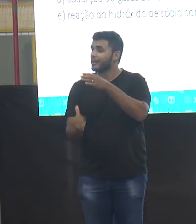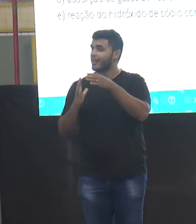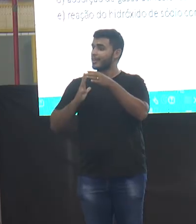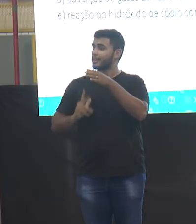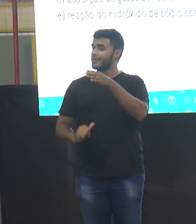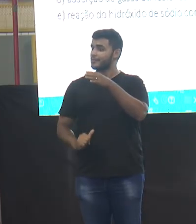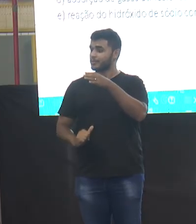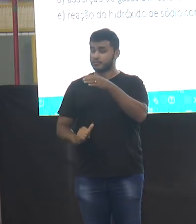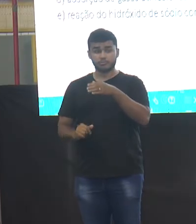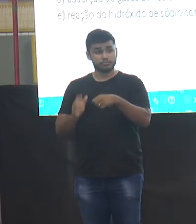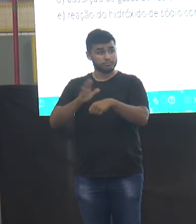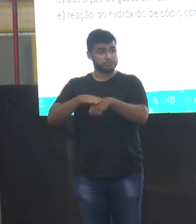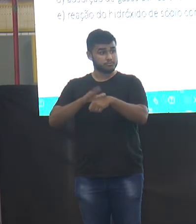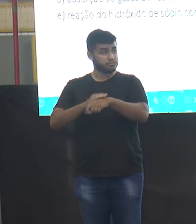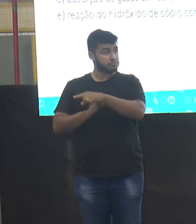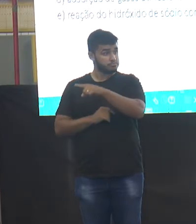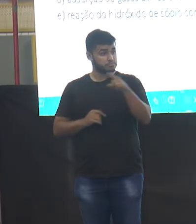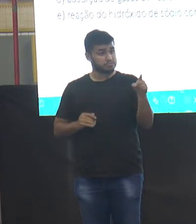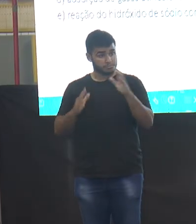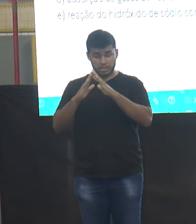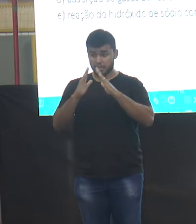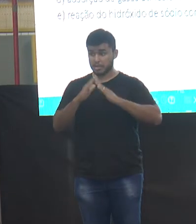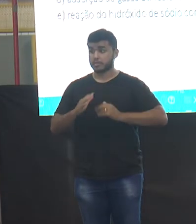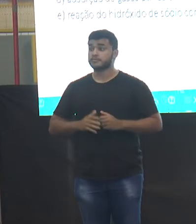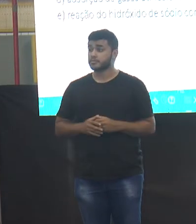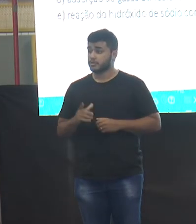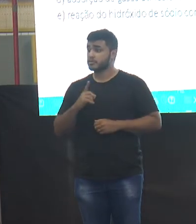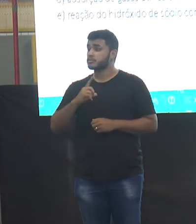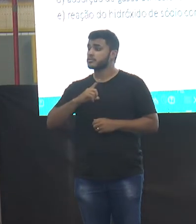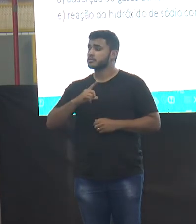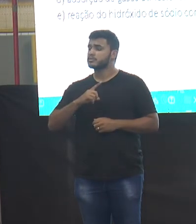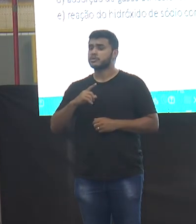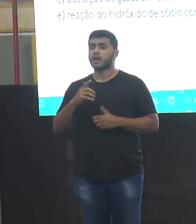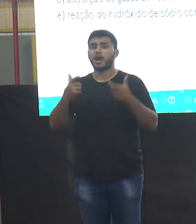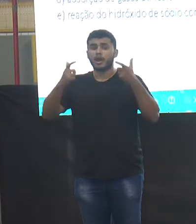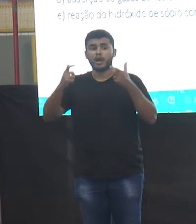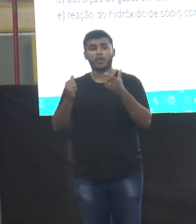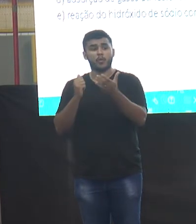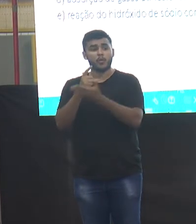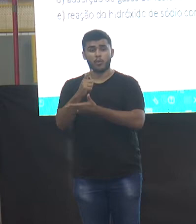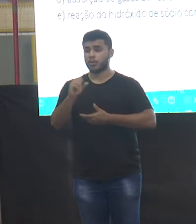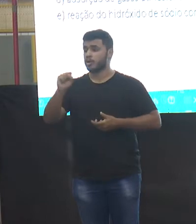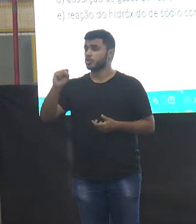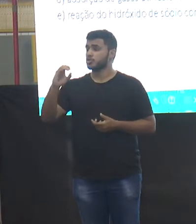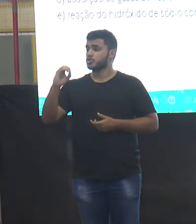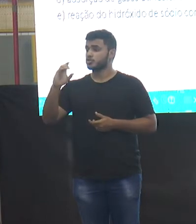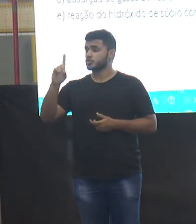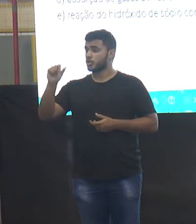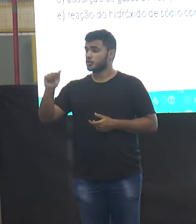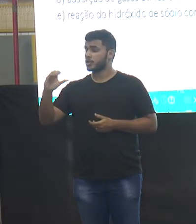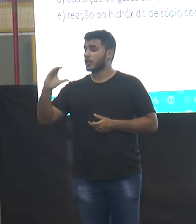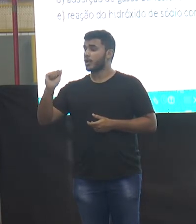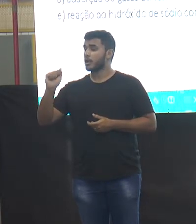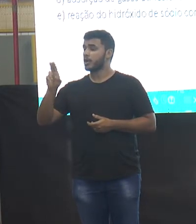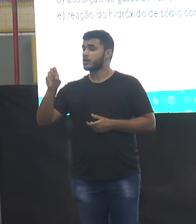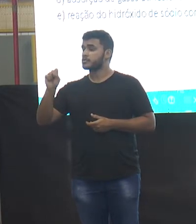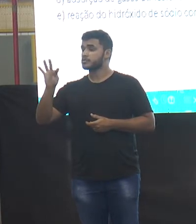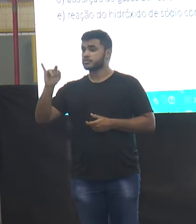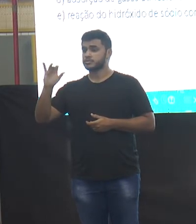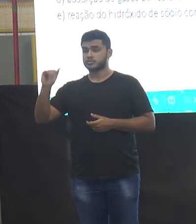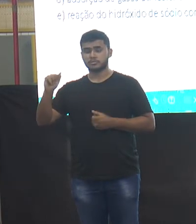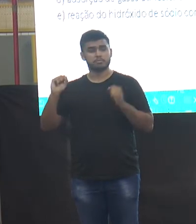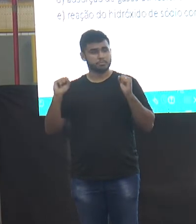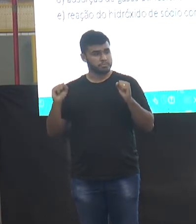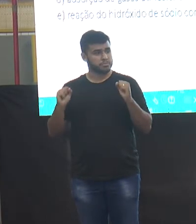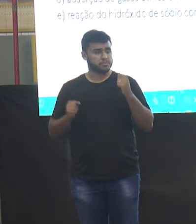sua casa você faz isso. Vocês sabem que nos depósitos de construção tem soda cáustica para vender. Você vai lá e desentope. Todo mundo